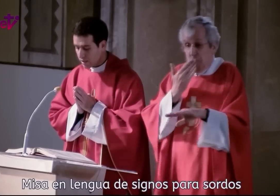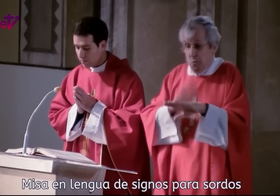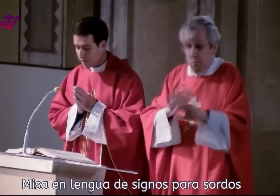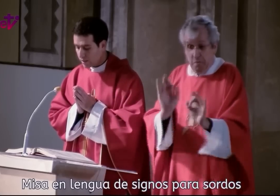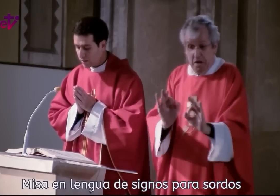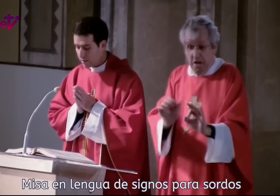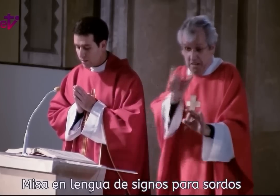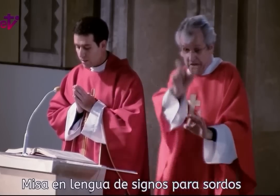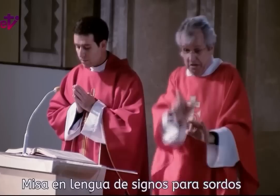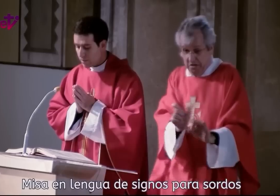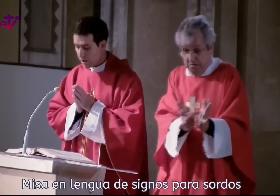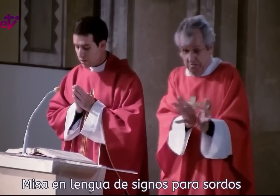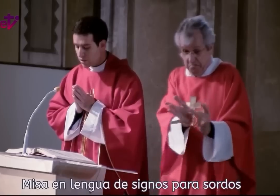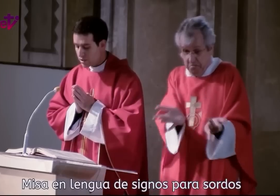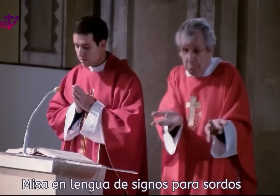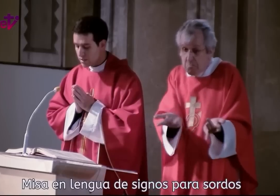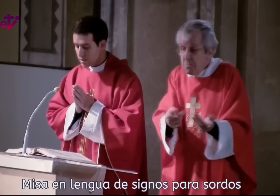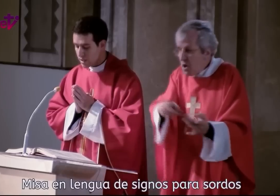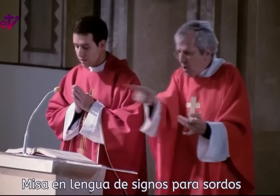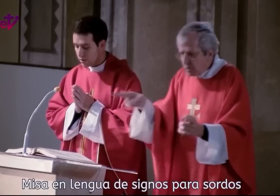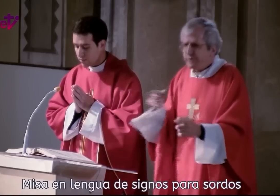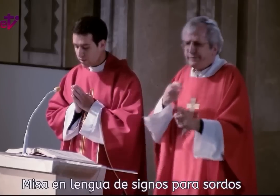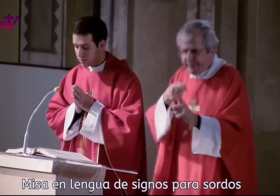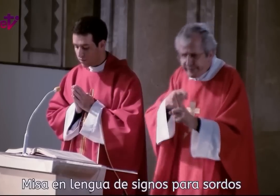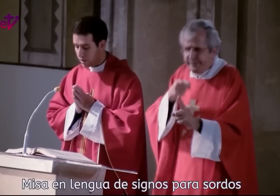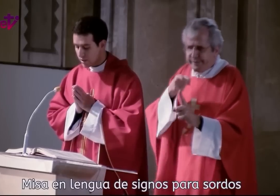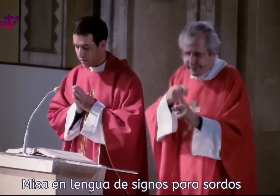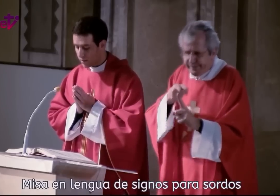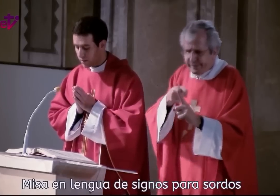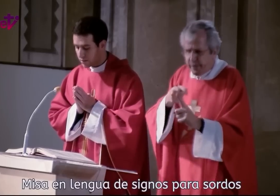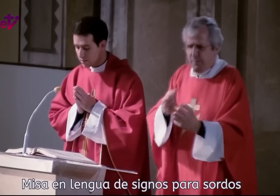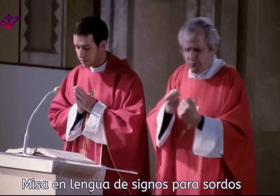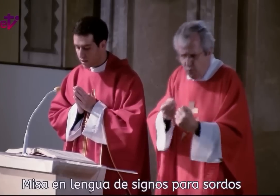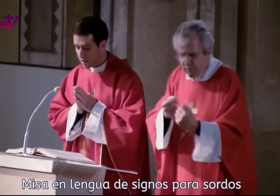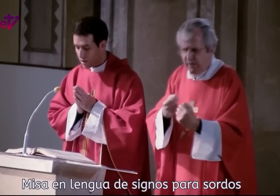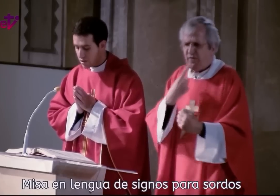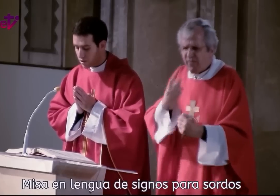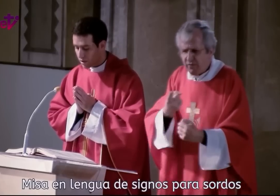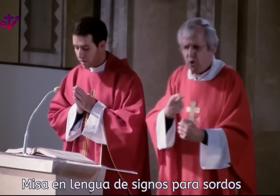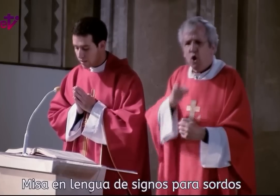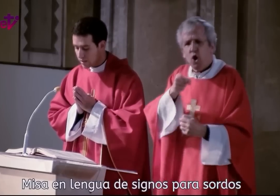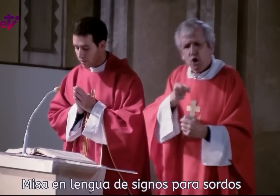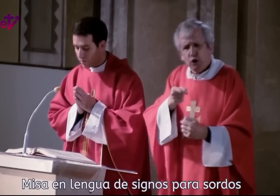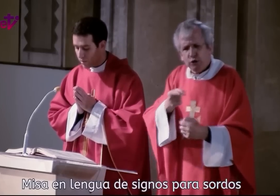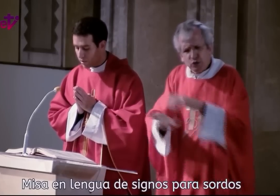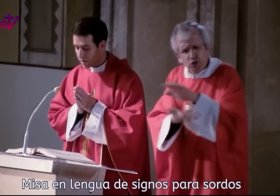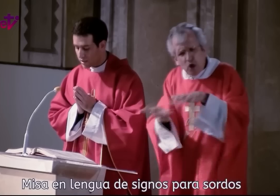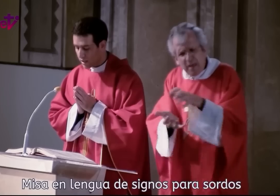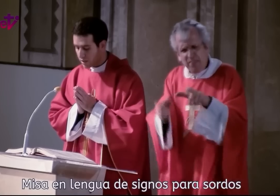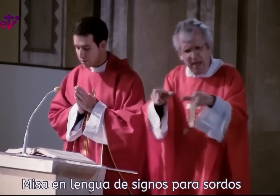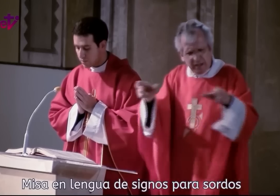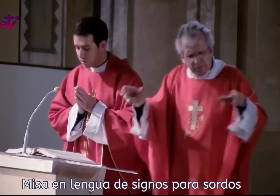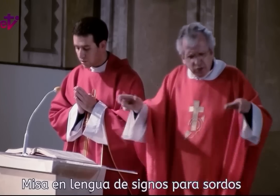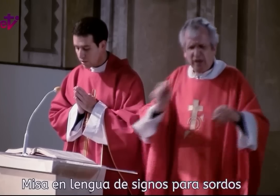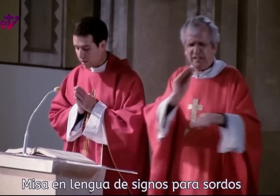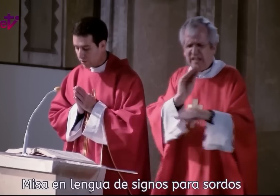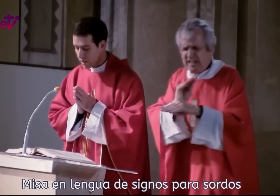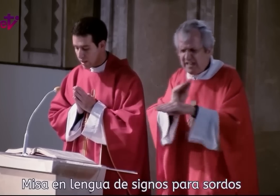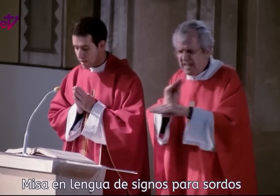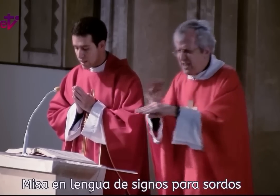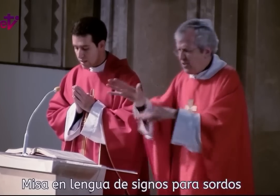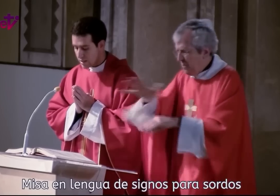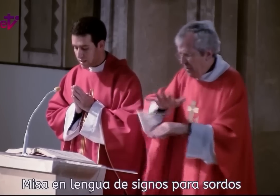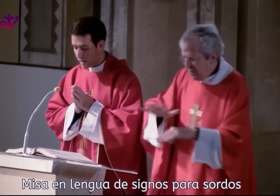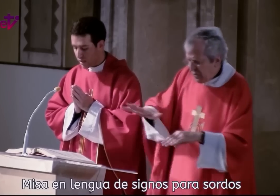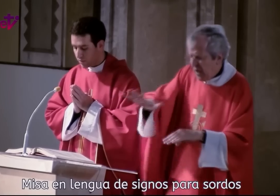en este hombre. Pero ellos insistían con más fuerza diciendo: solivianta al pueblo enseñando por toda